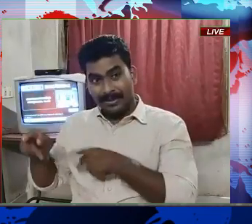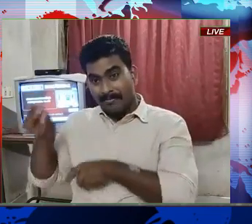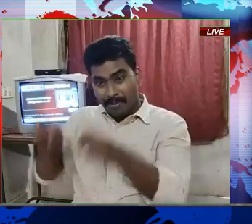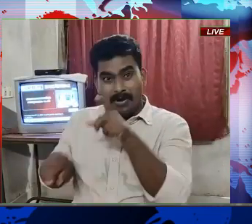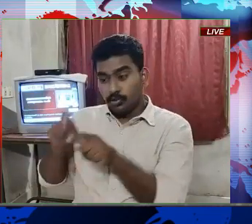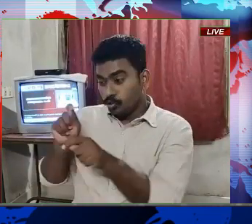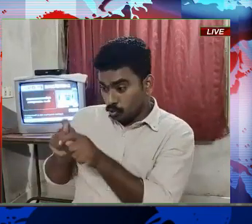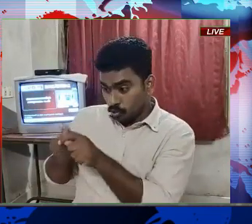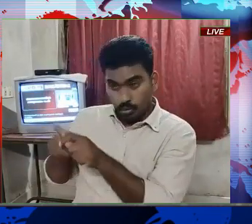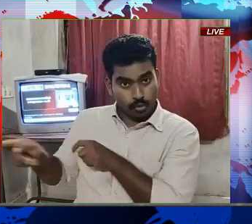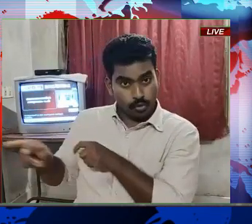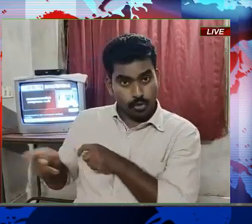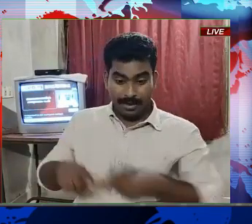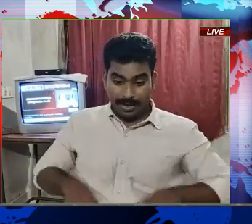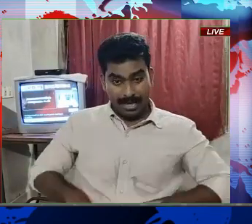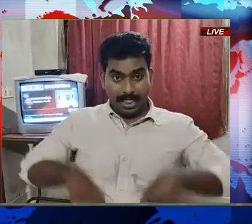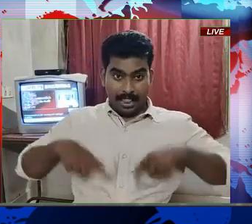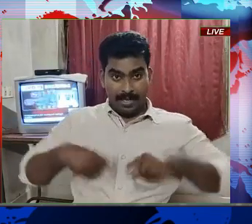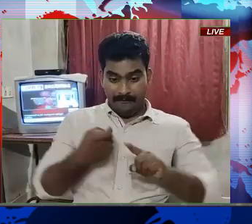ഇപ്പോൾ വിദേശങ്ങളിൽ